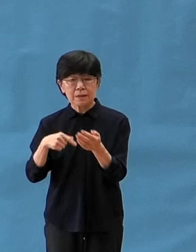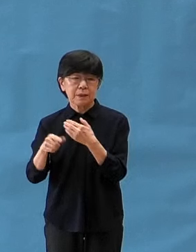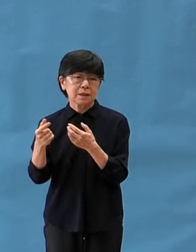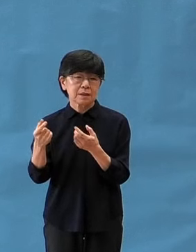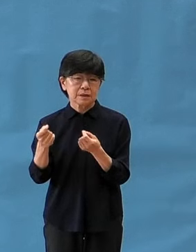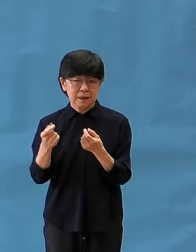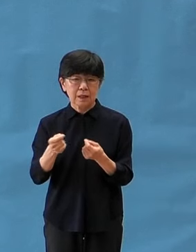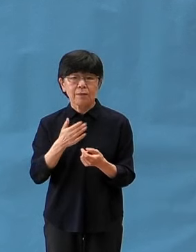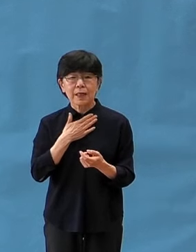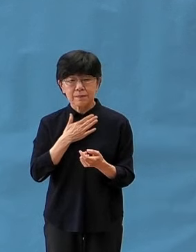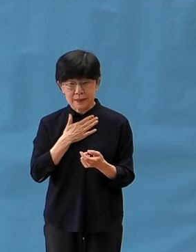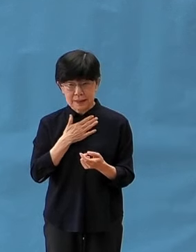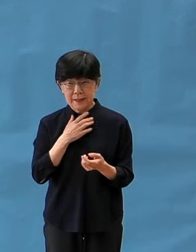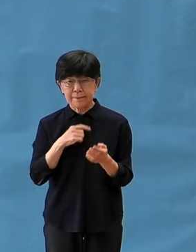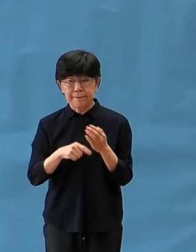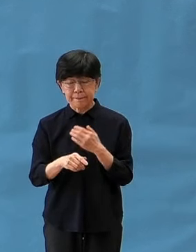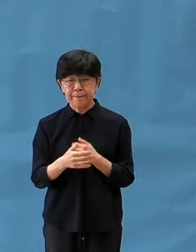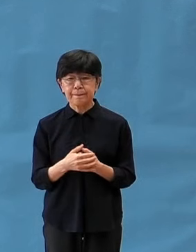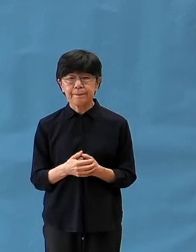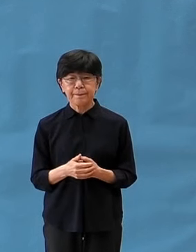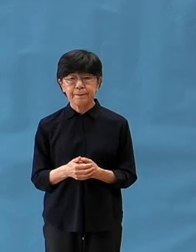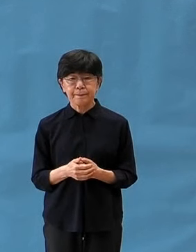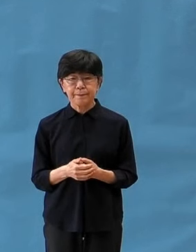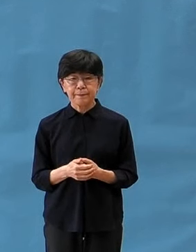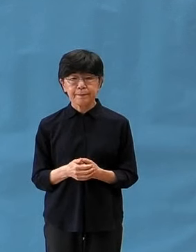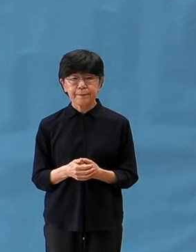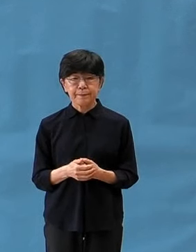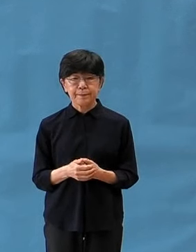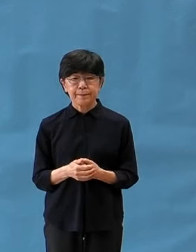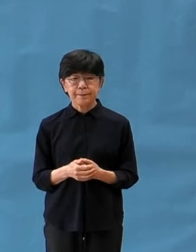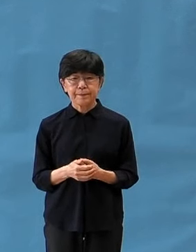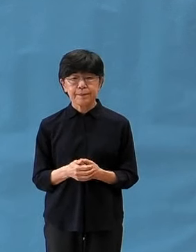はい、 わかりました。ありがとうございます。